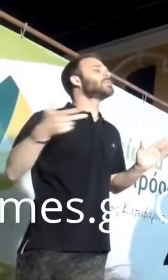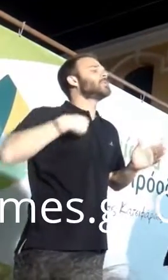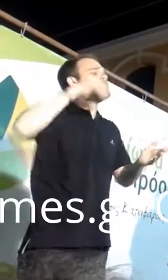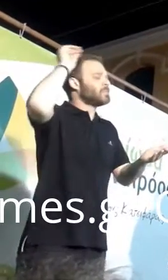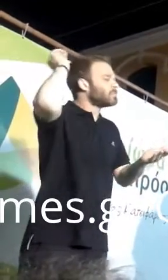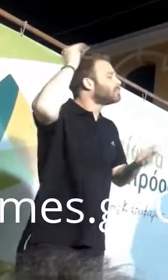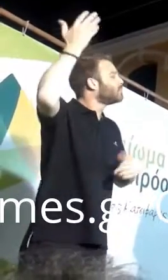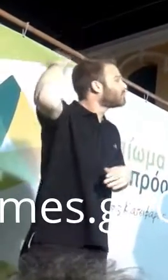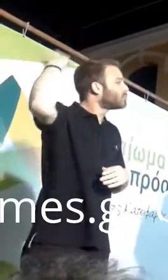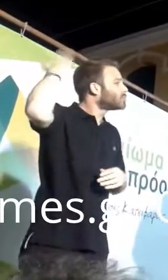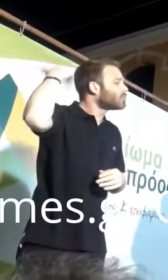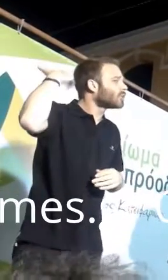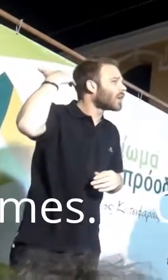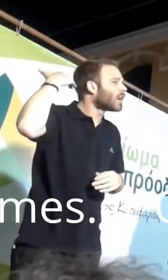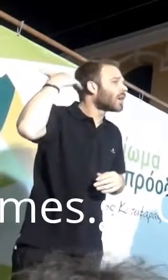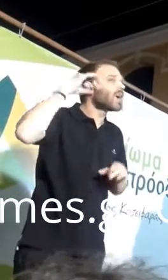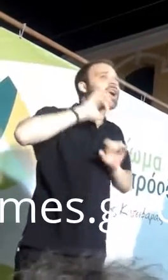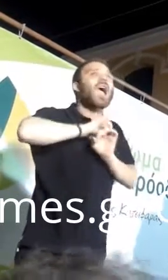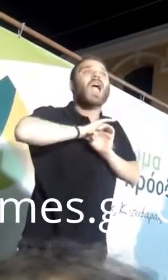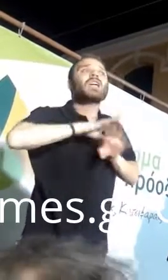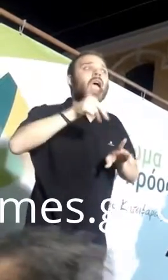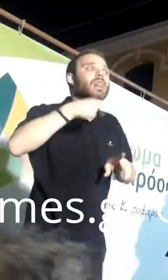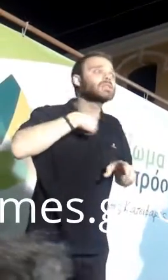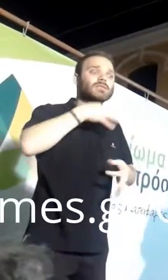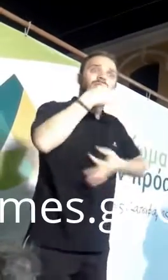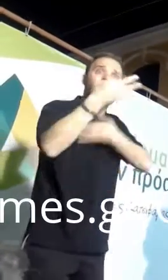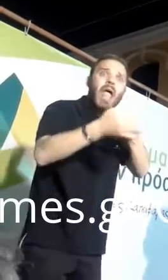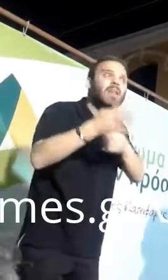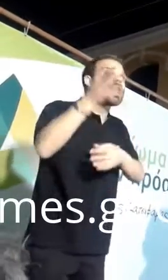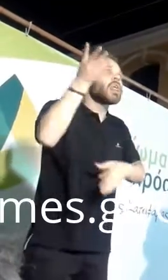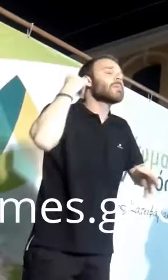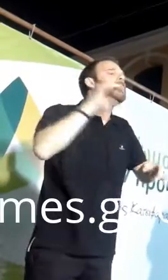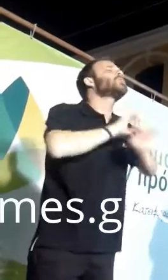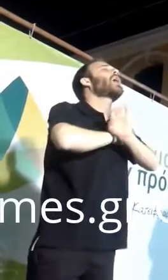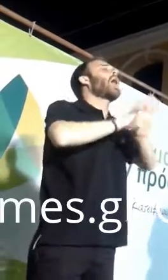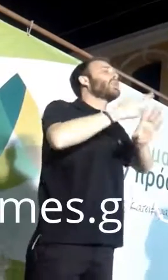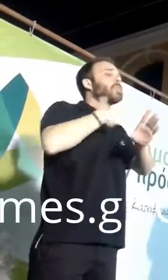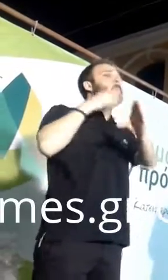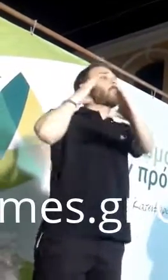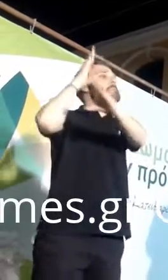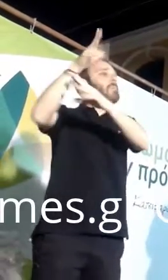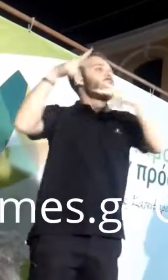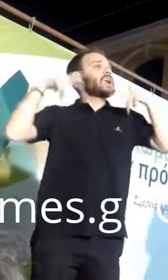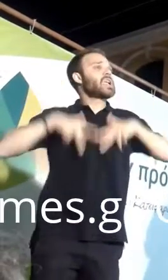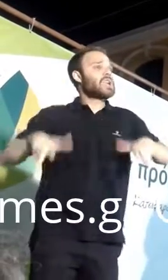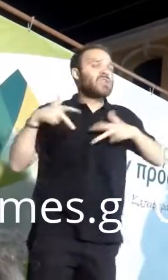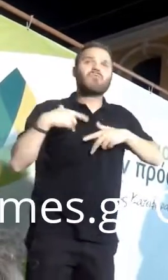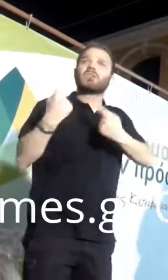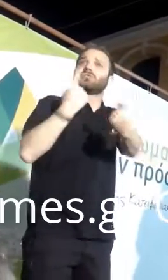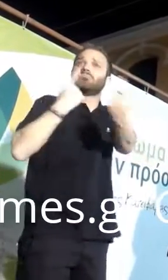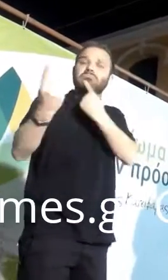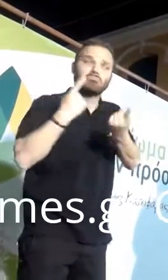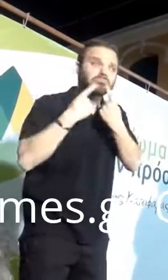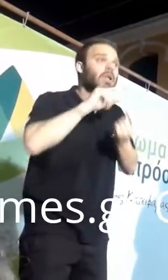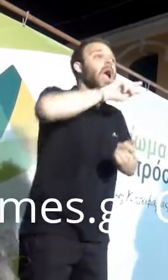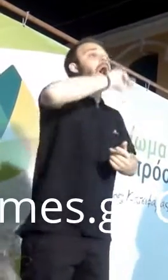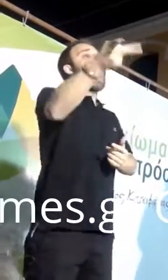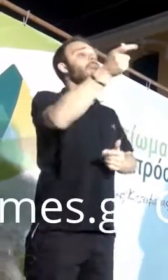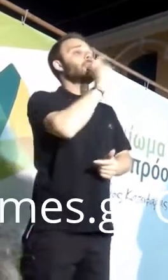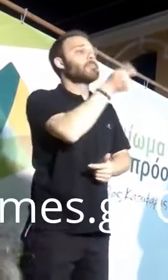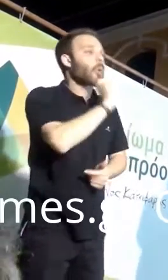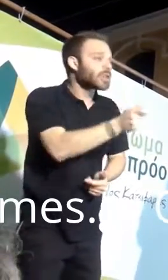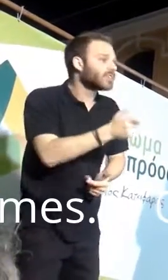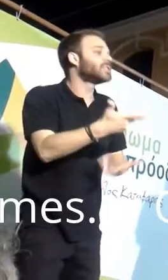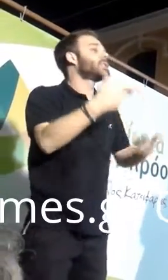ακόμα και τότε που κανείς δεν άκουγε. Μίλησα στην κυβέρνηση, στην αντιπολίτευση, στους